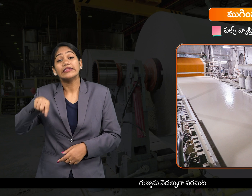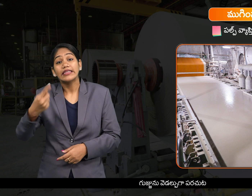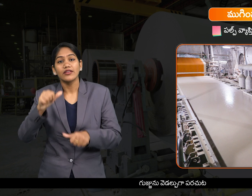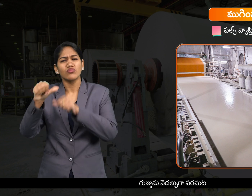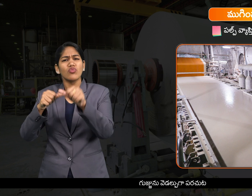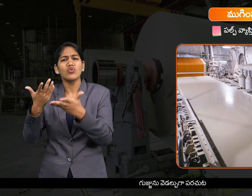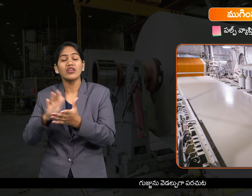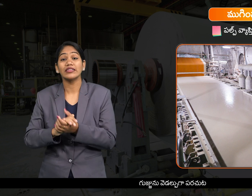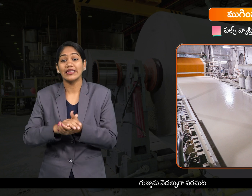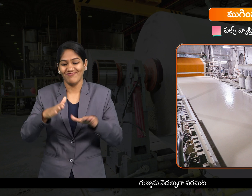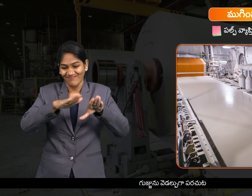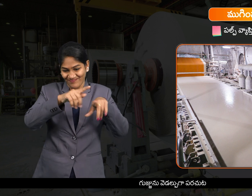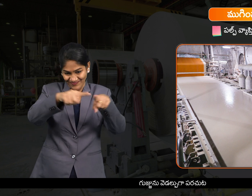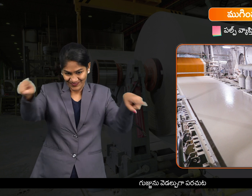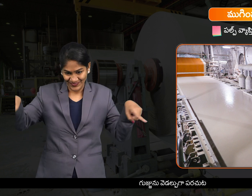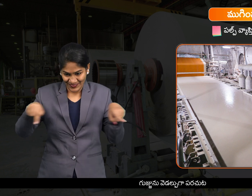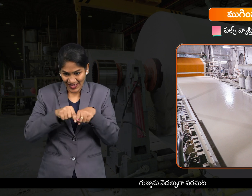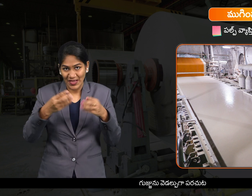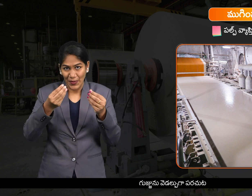గుజ్జును వెడల్పుగా పరచుట,